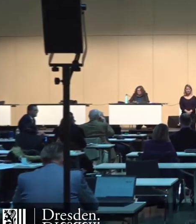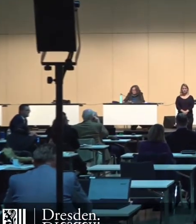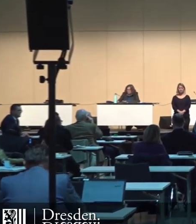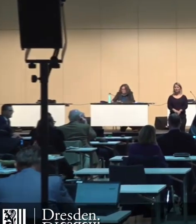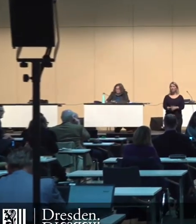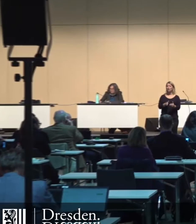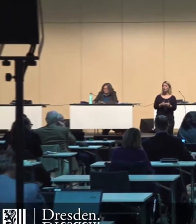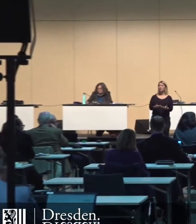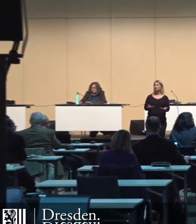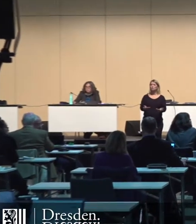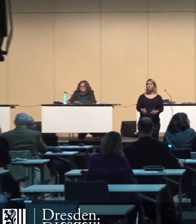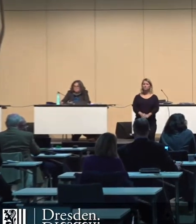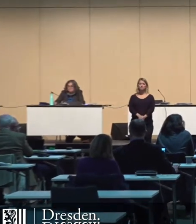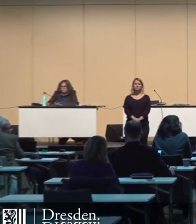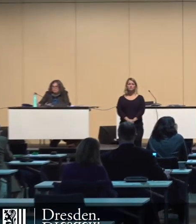Stimmenthaltung.